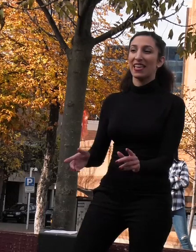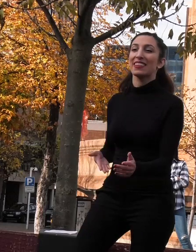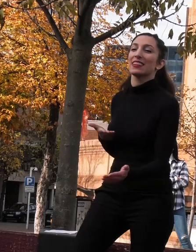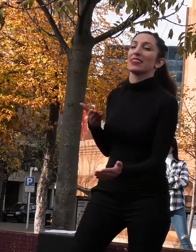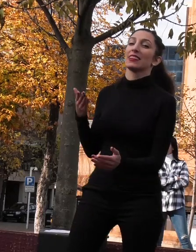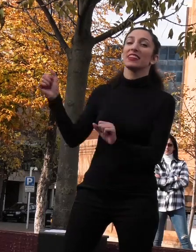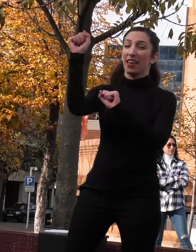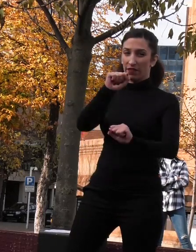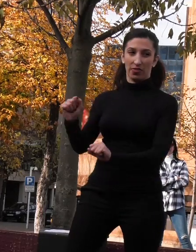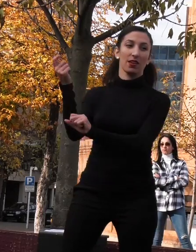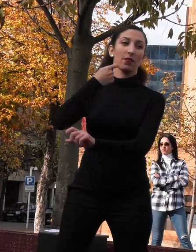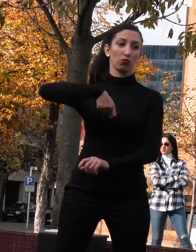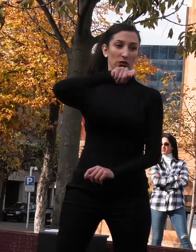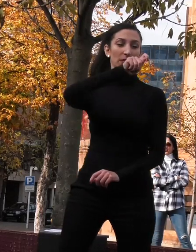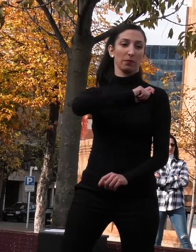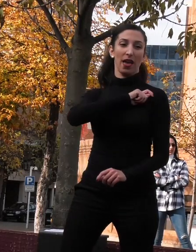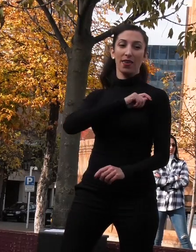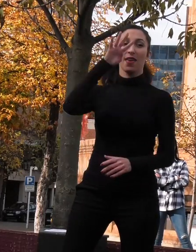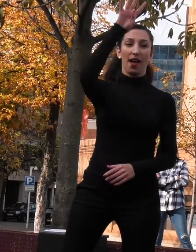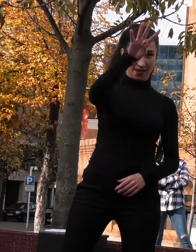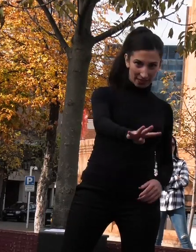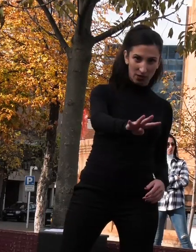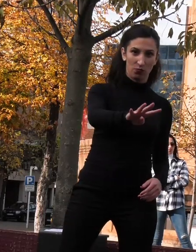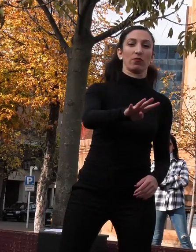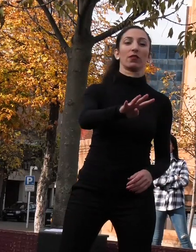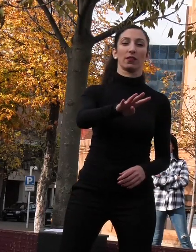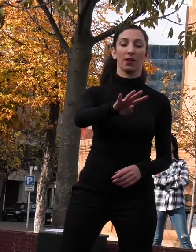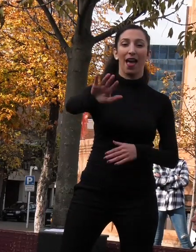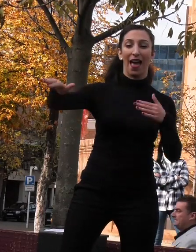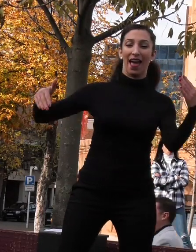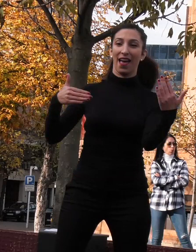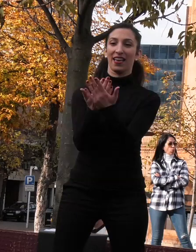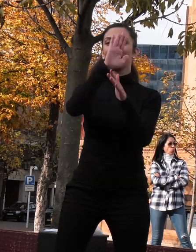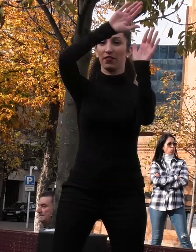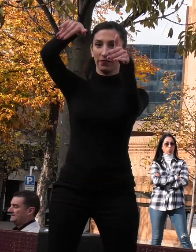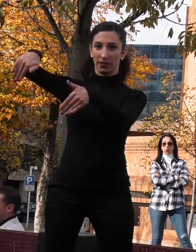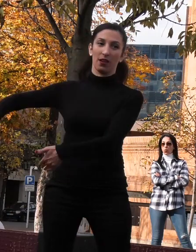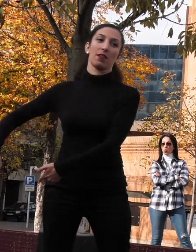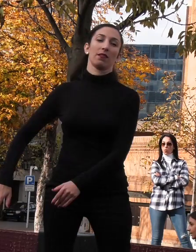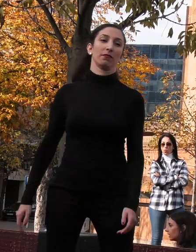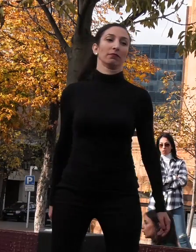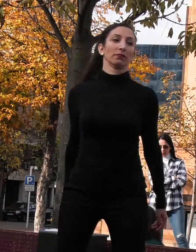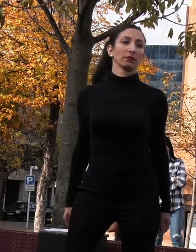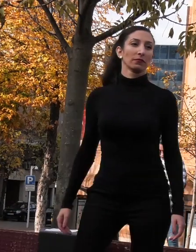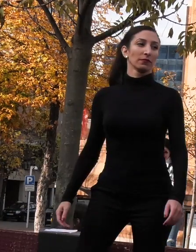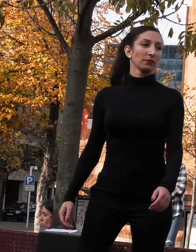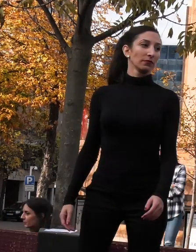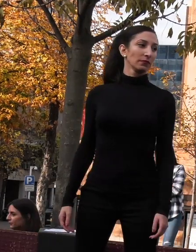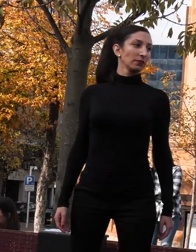Defenderemos a España, a Cataluña, hasta las últimas consecuencias.